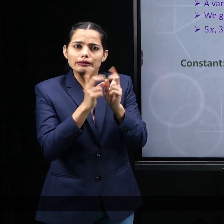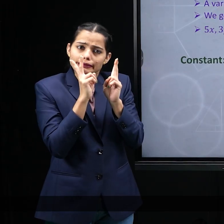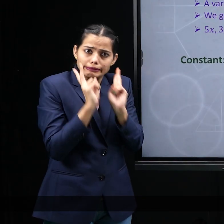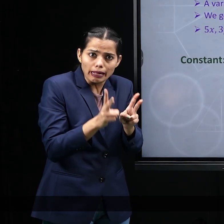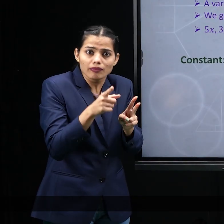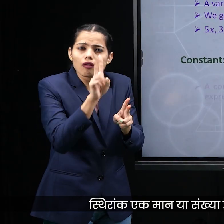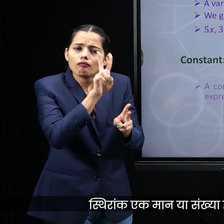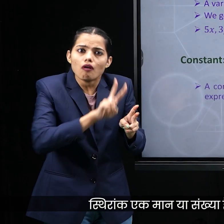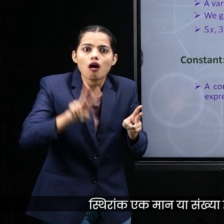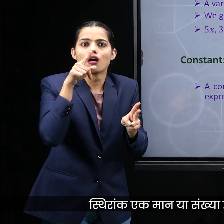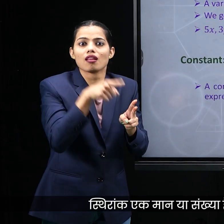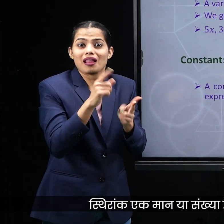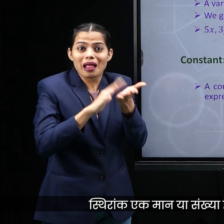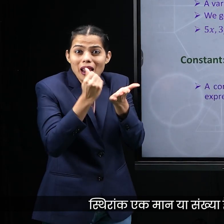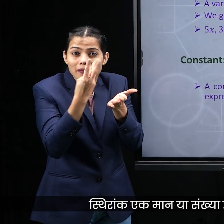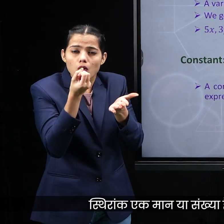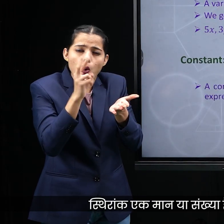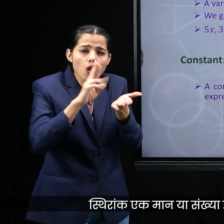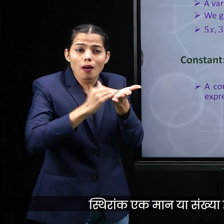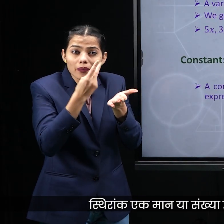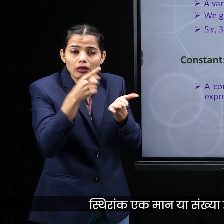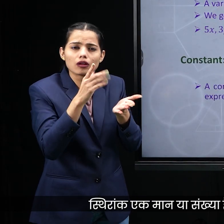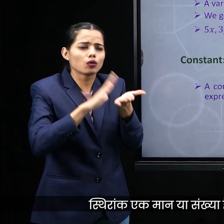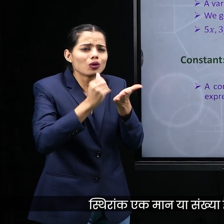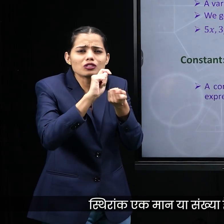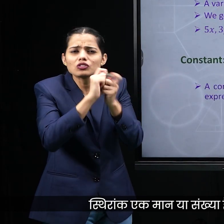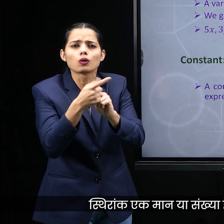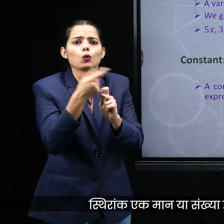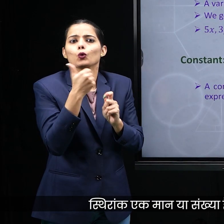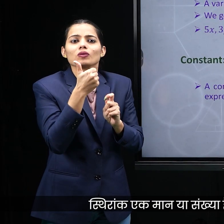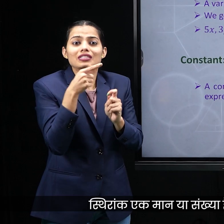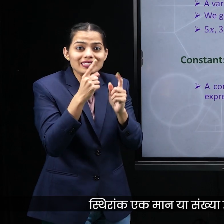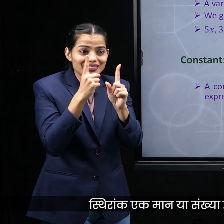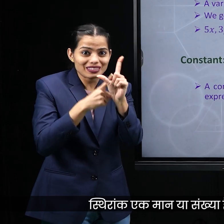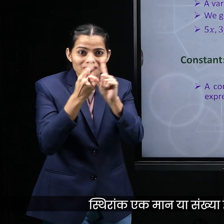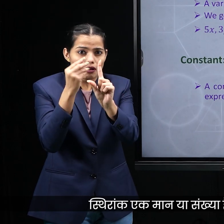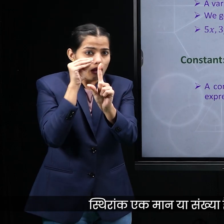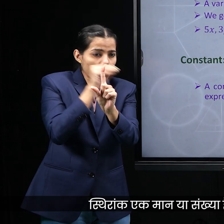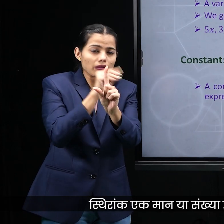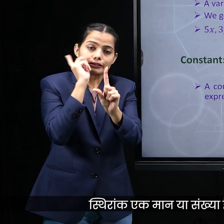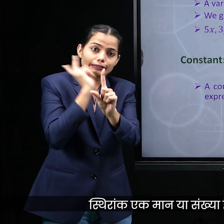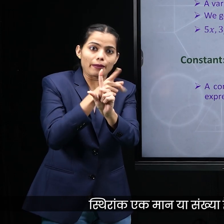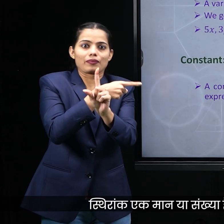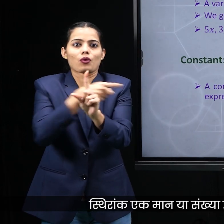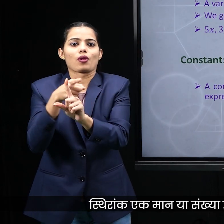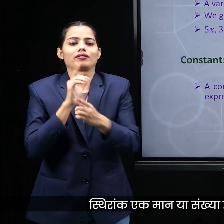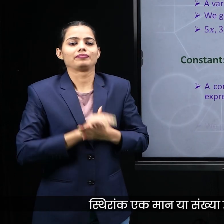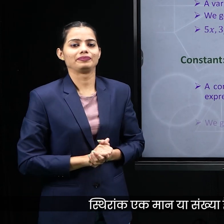स्थिरांक: स्थिरांक एक मान या संख्या है जो बीजगणितीय व्यंजक में कभी नहीं बदलता है।